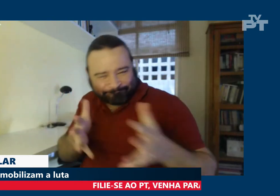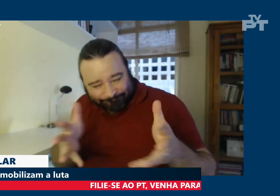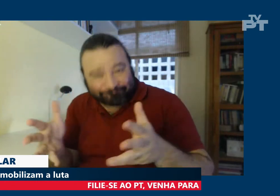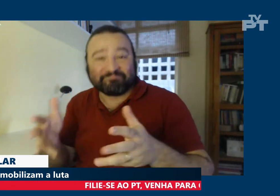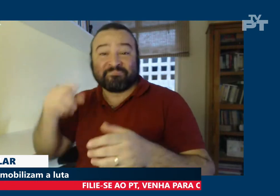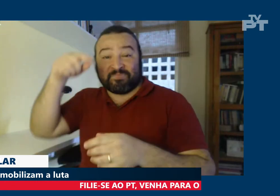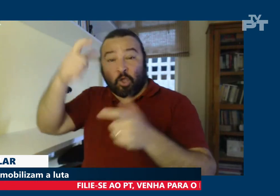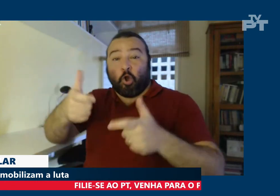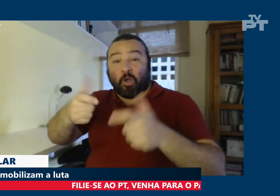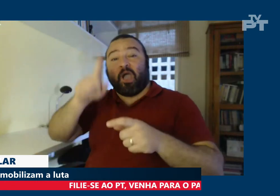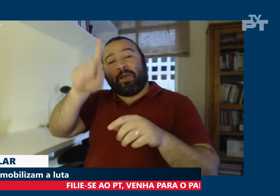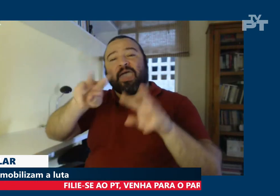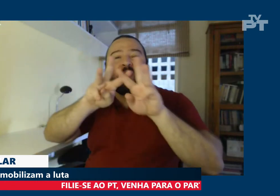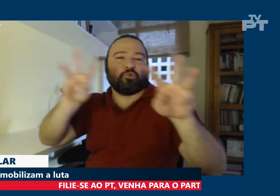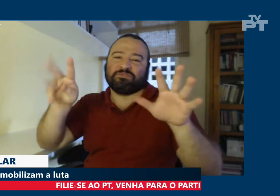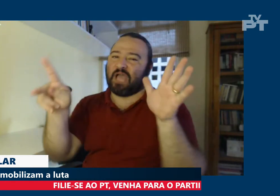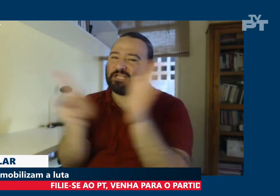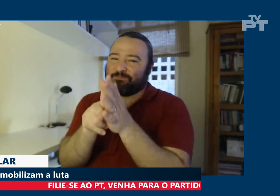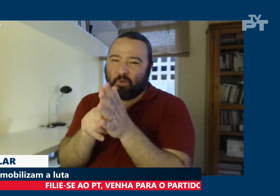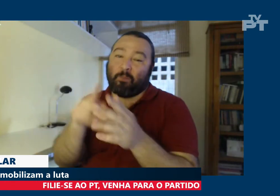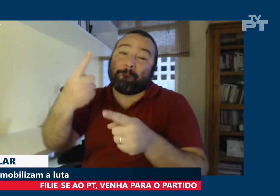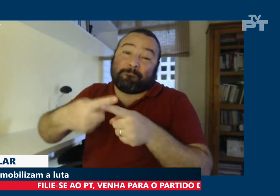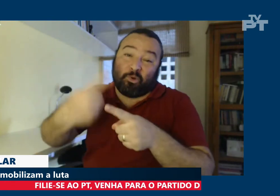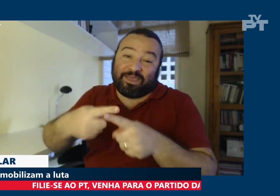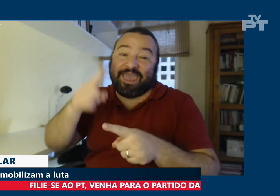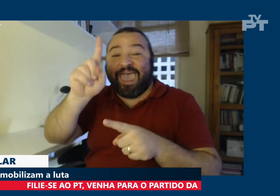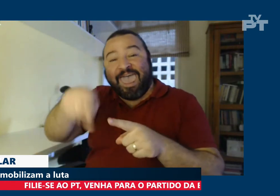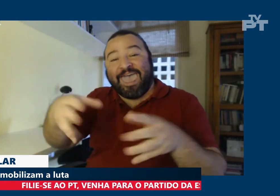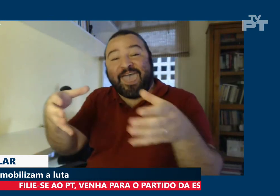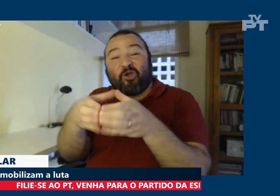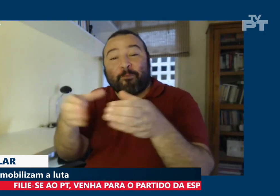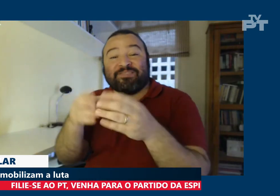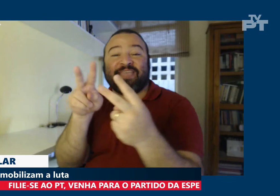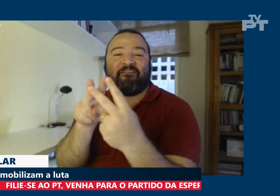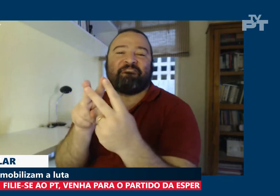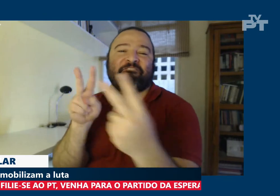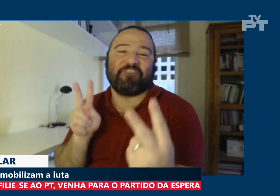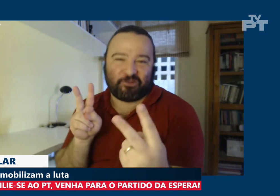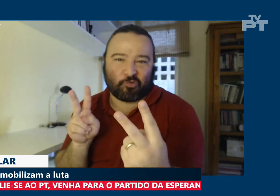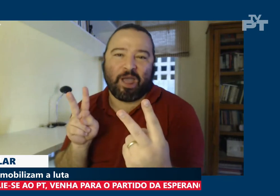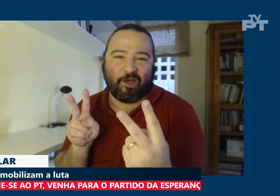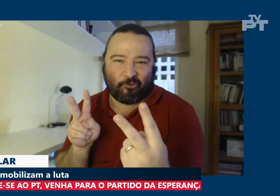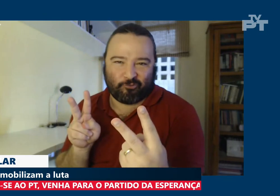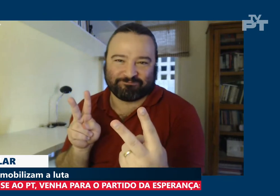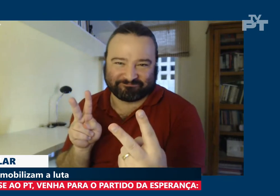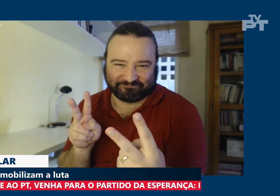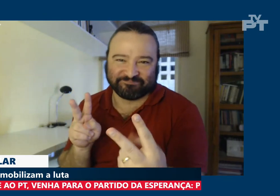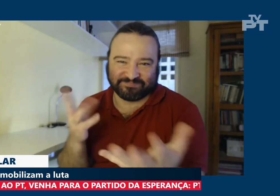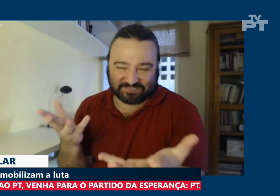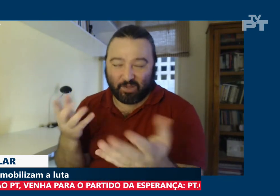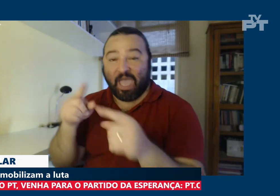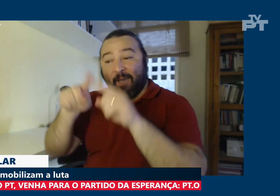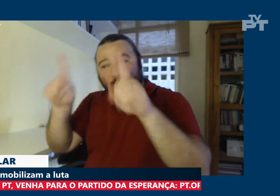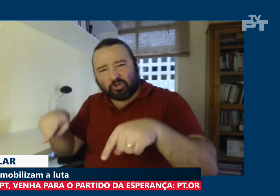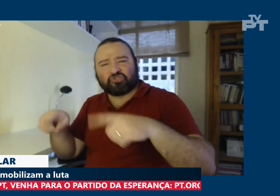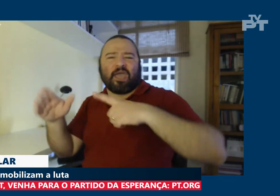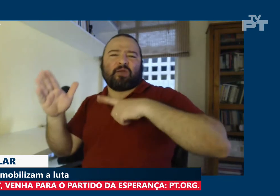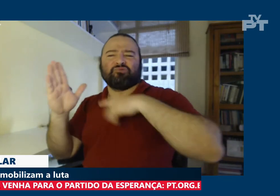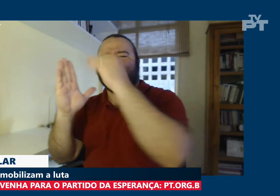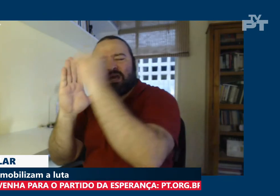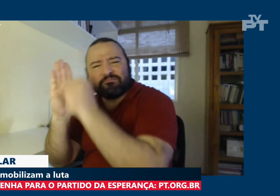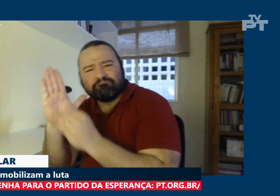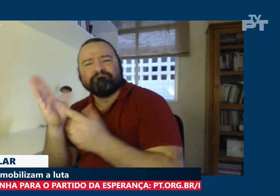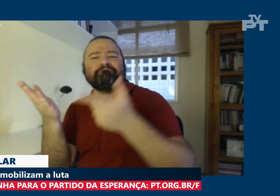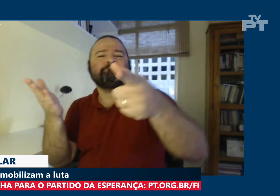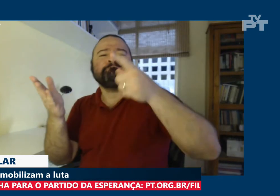Então, venha com a gente e venha se comunicar em língua de sinais. Então, a gente tem páginas, a gente